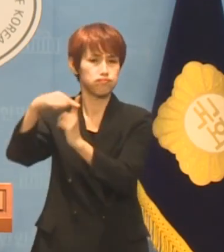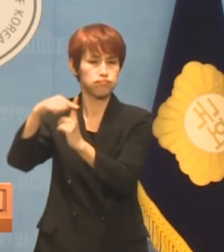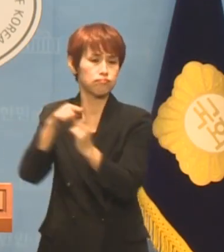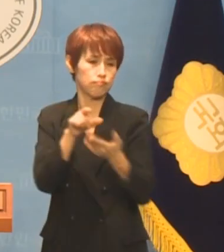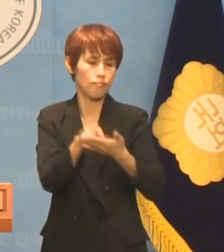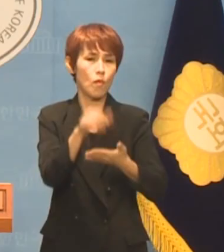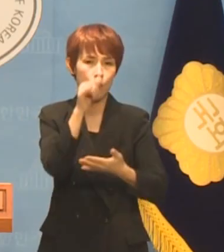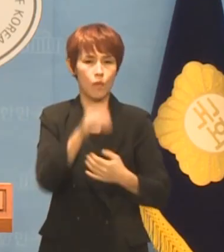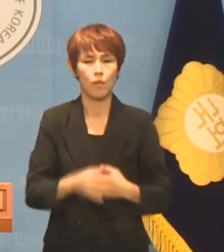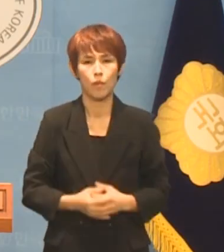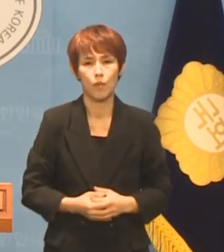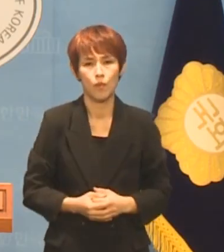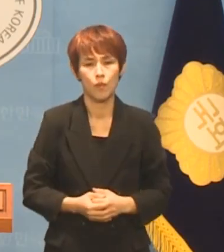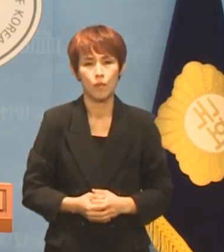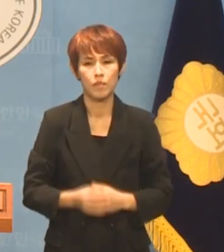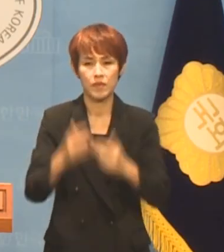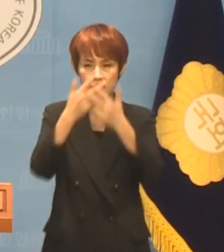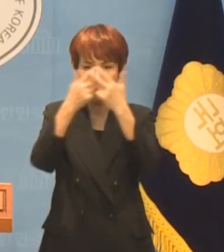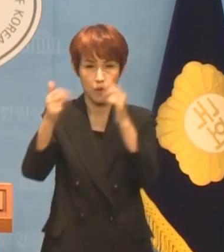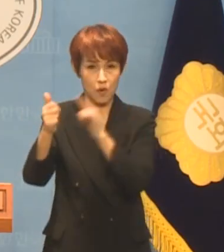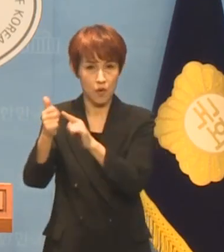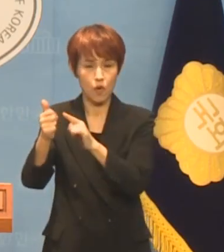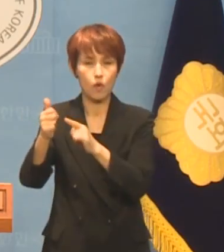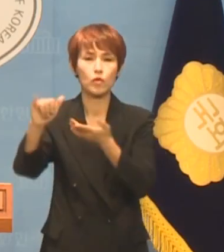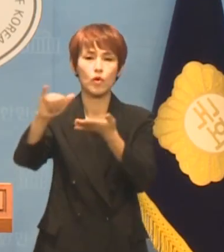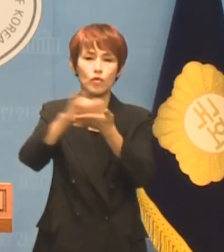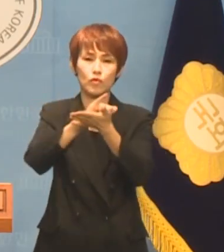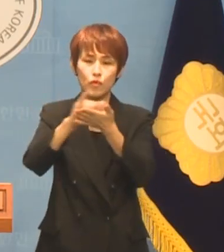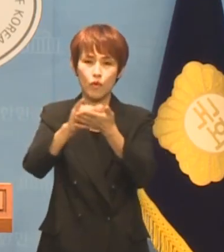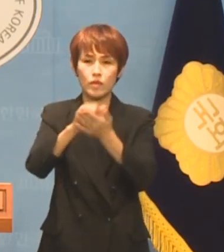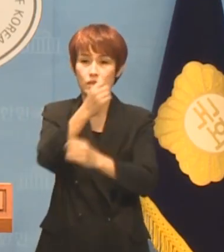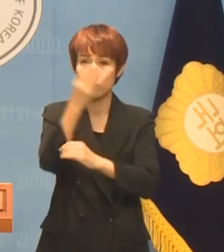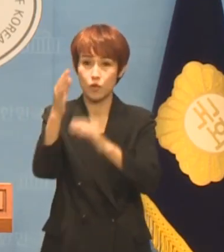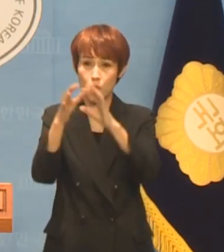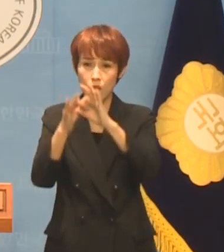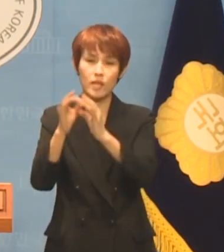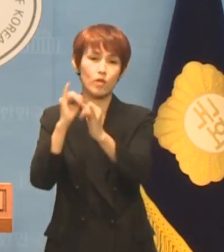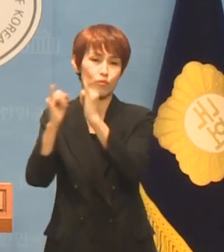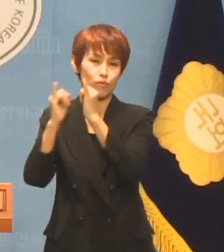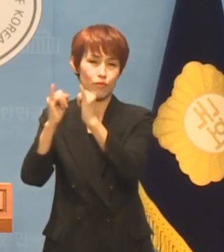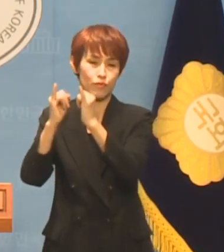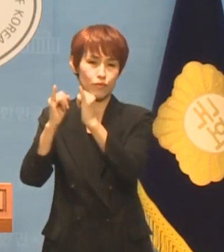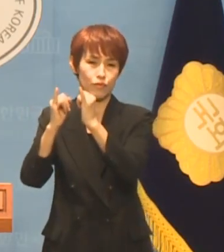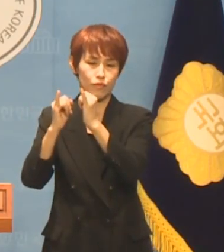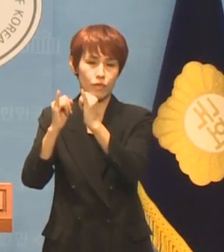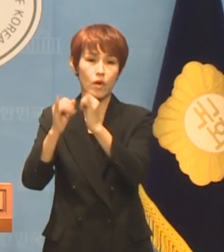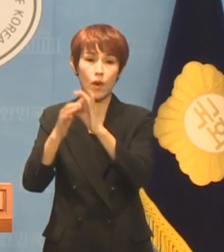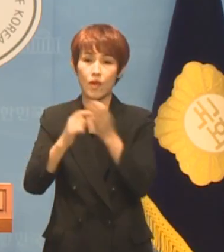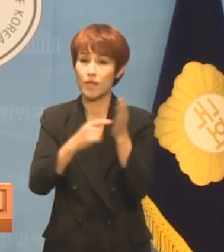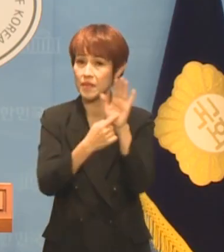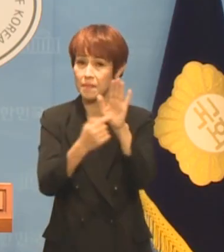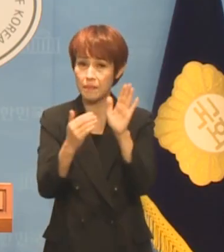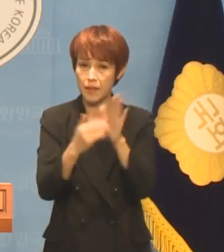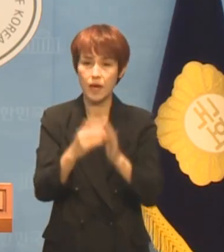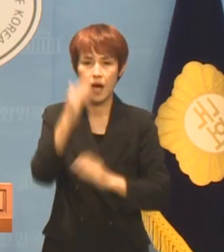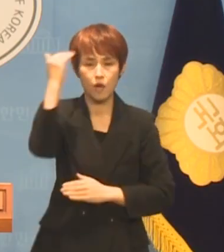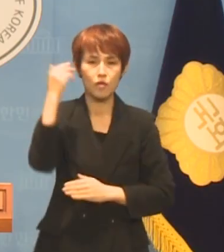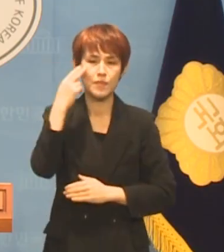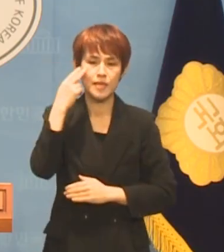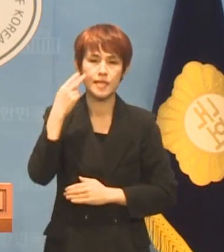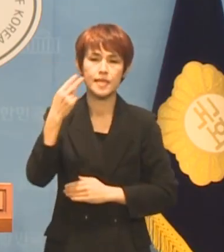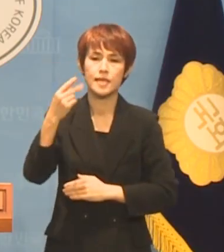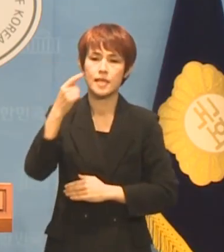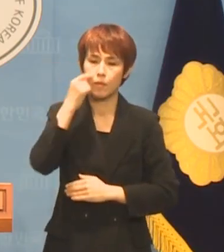평가합니다. 특히 이재명 대표와 뉴욕타임즈와 이루어진 지난 인터뷰를 언급하며 한미일 협력을